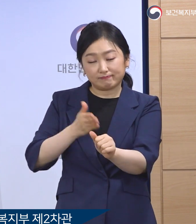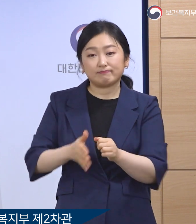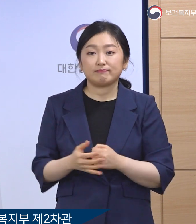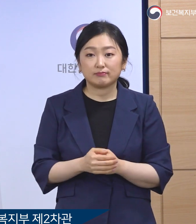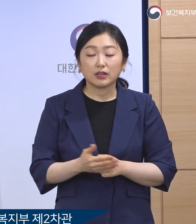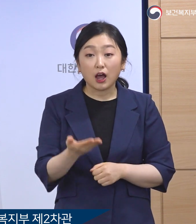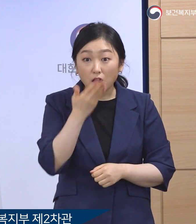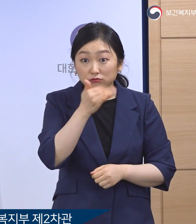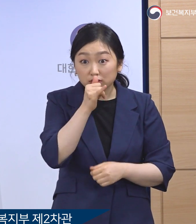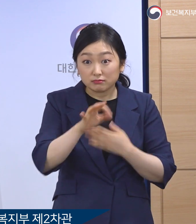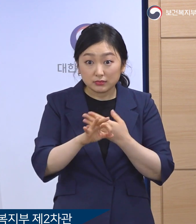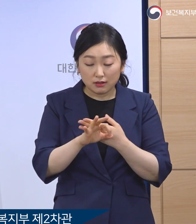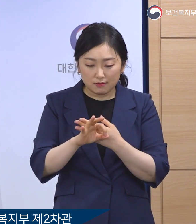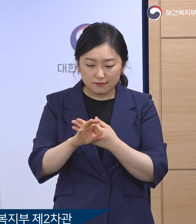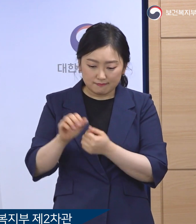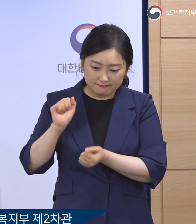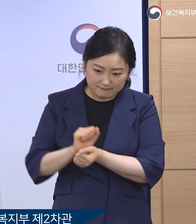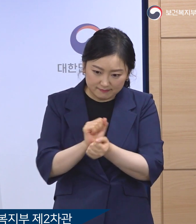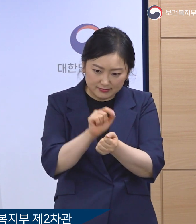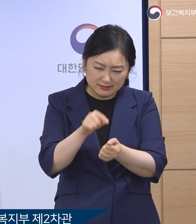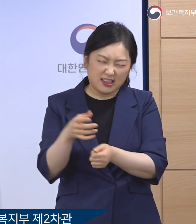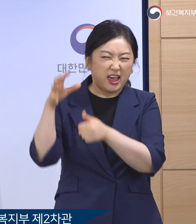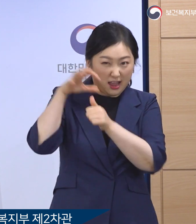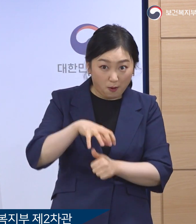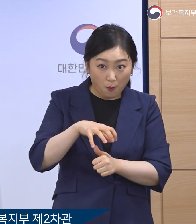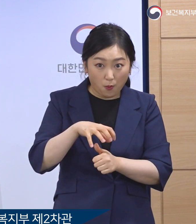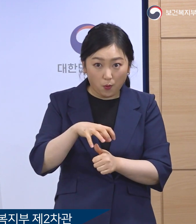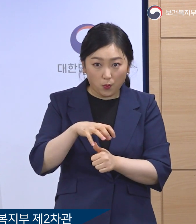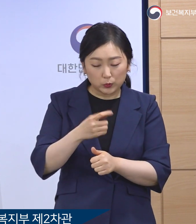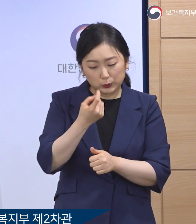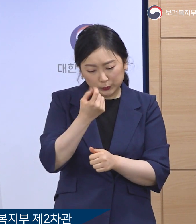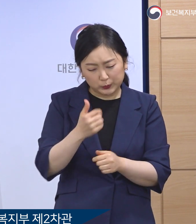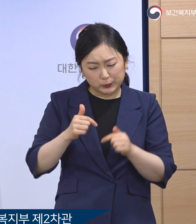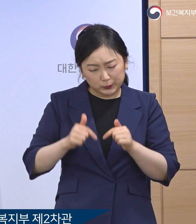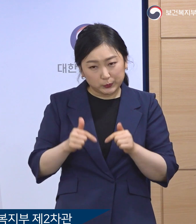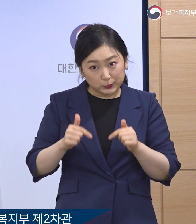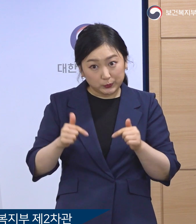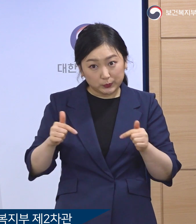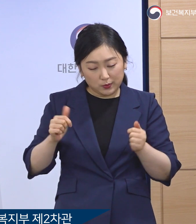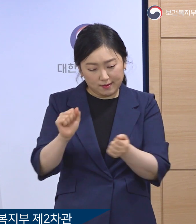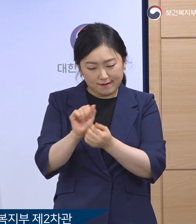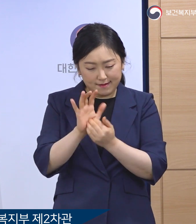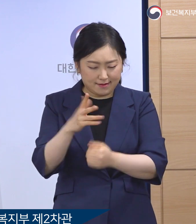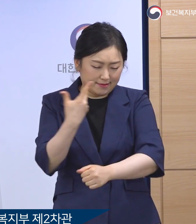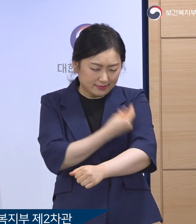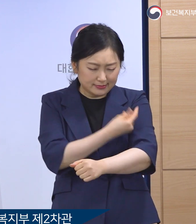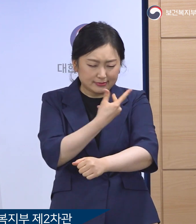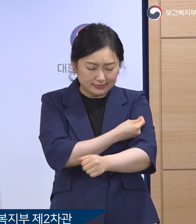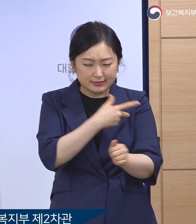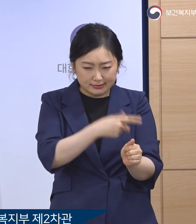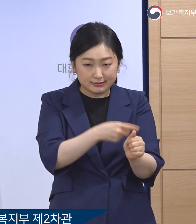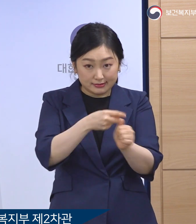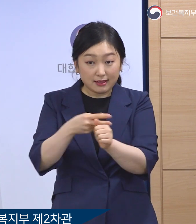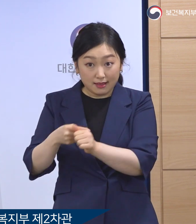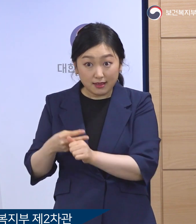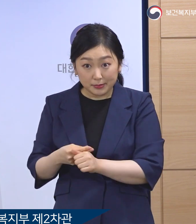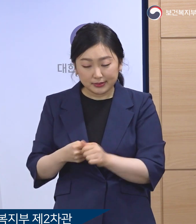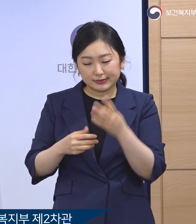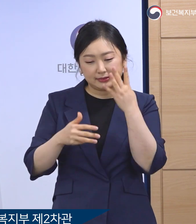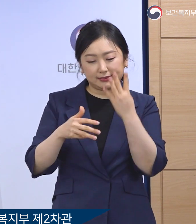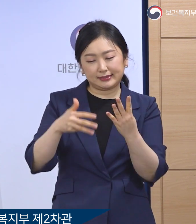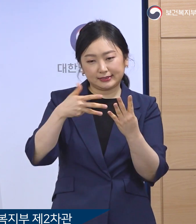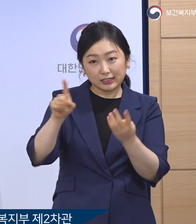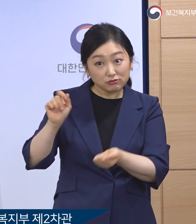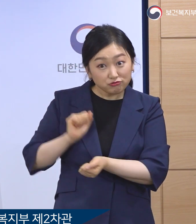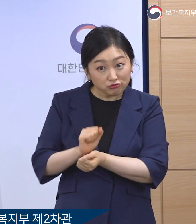최대한 유행 확산을 억제하면서 차근차근 예방접종을 확대해 나가면 4차 유행을